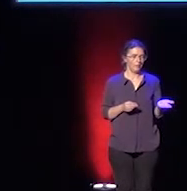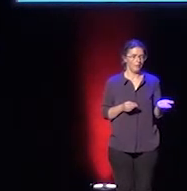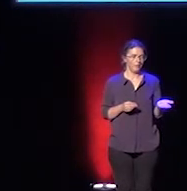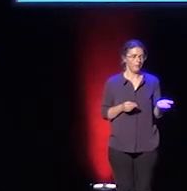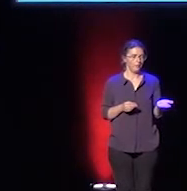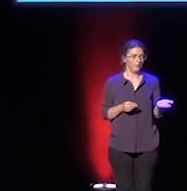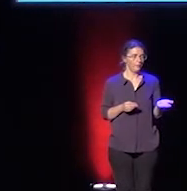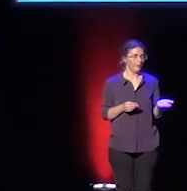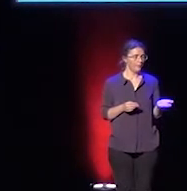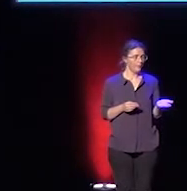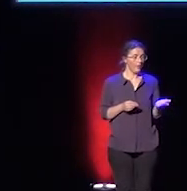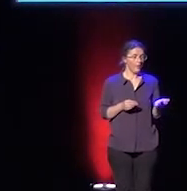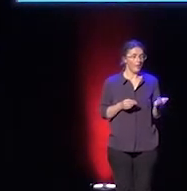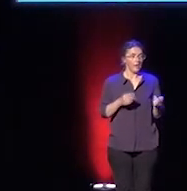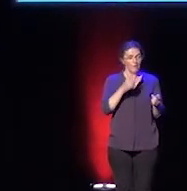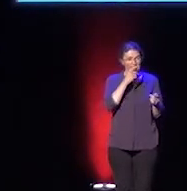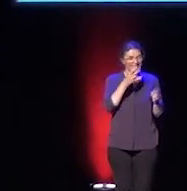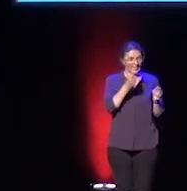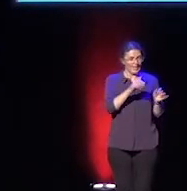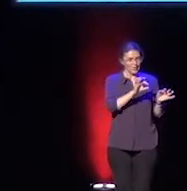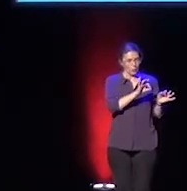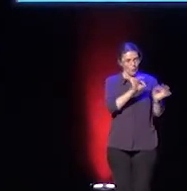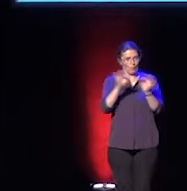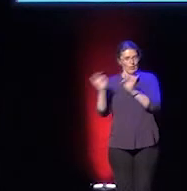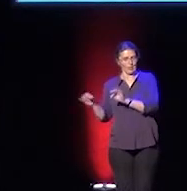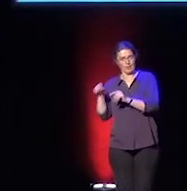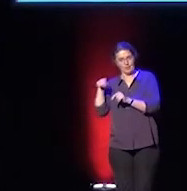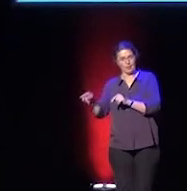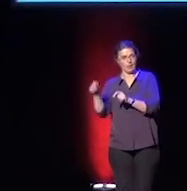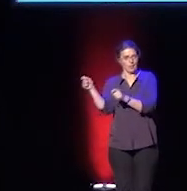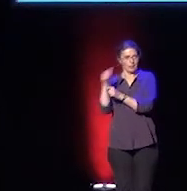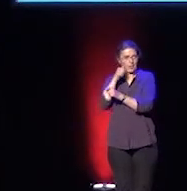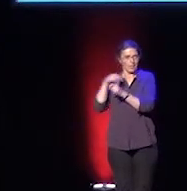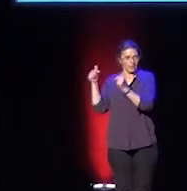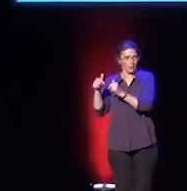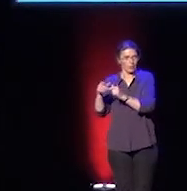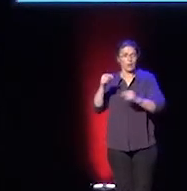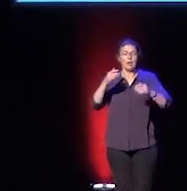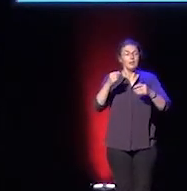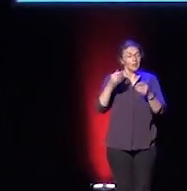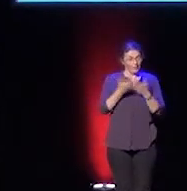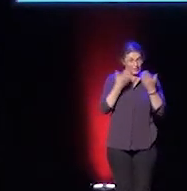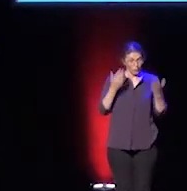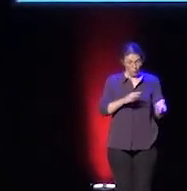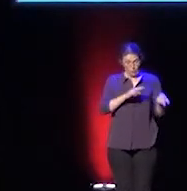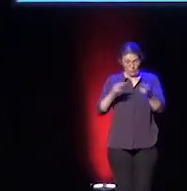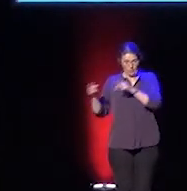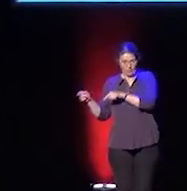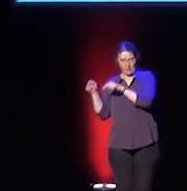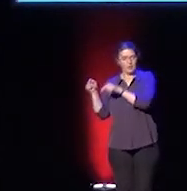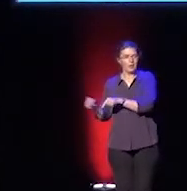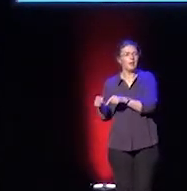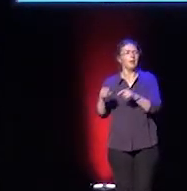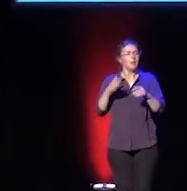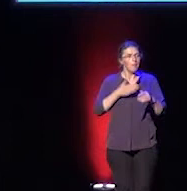Wenn ich also durch Entgeltumwandlung das finanzieren muss, dann schmälere ich mit dieser Geldumwandlung